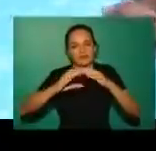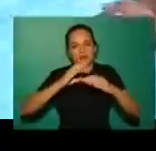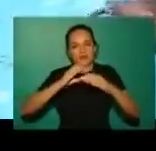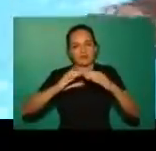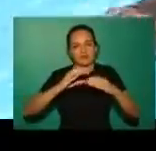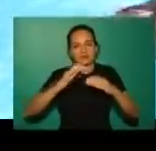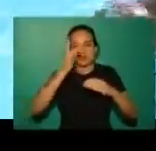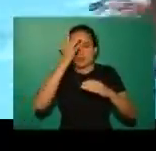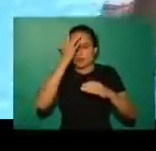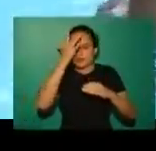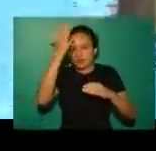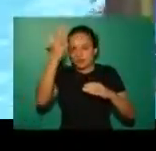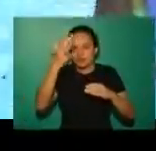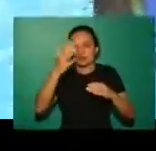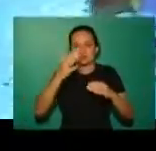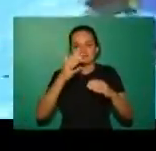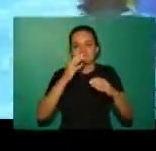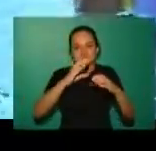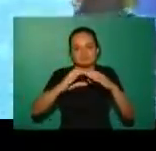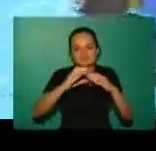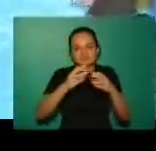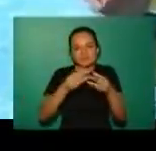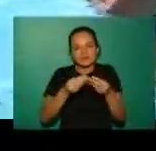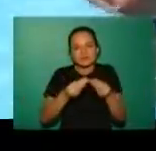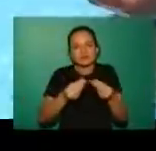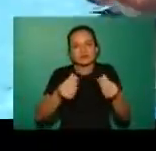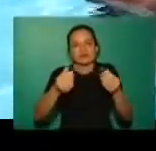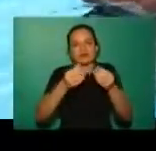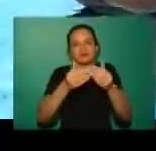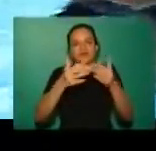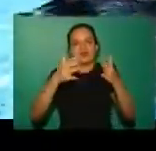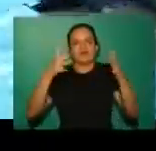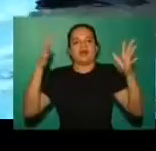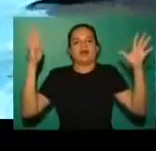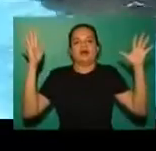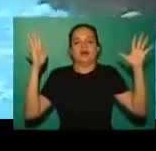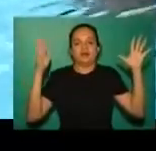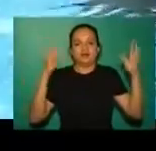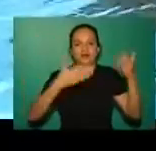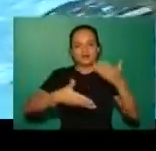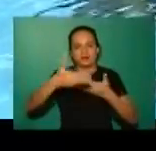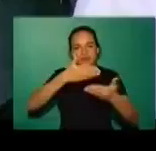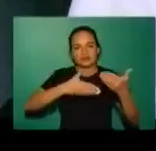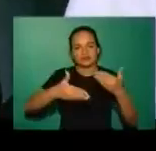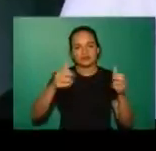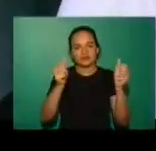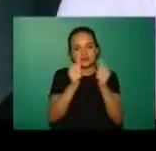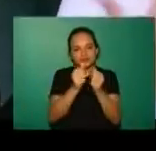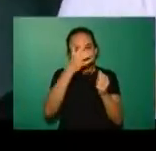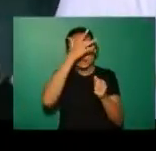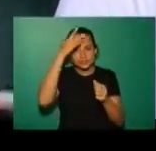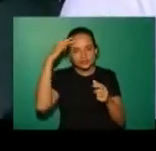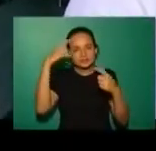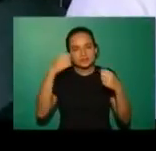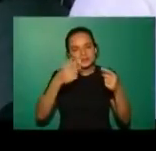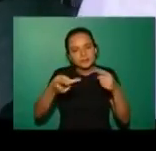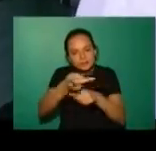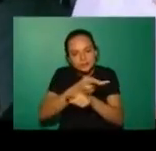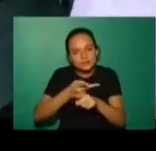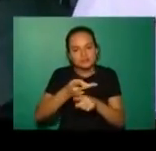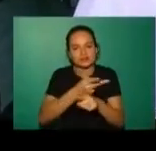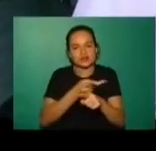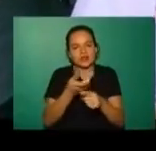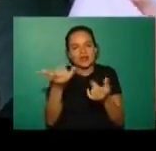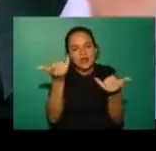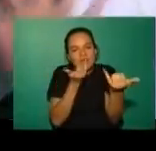e facilitando essa forma deles se comunicarem e se relacionarem com as pessoas. Então eles têm que buscar uma forma de